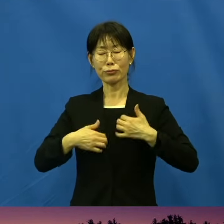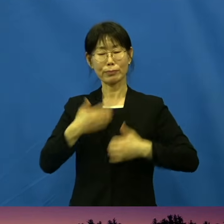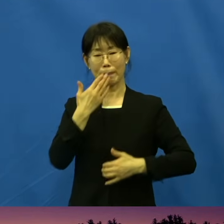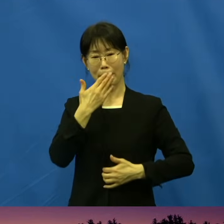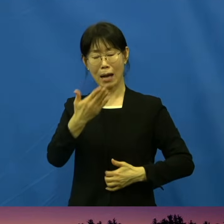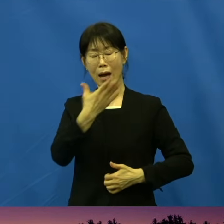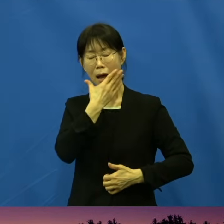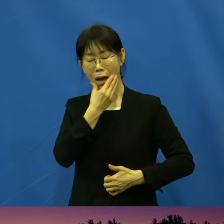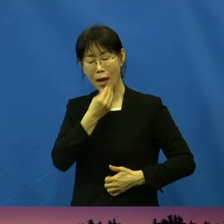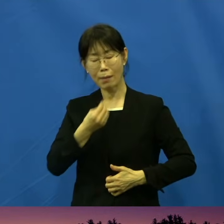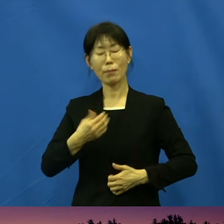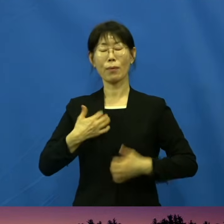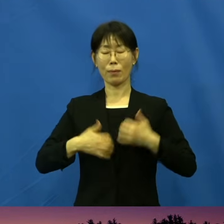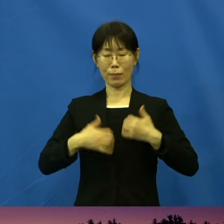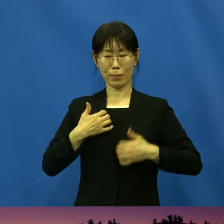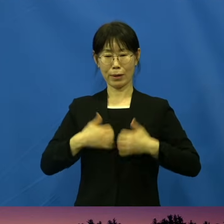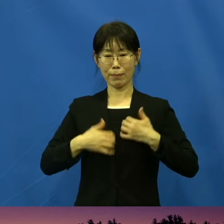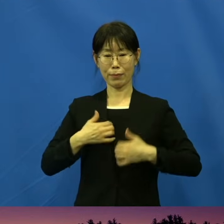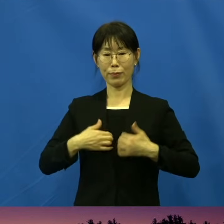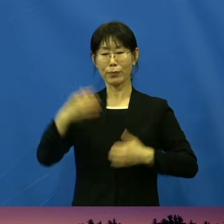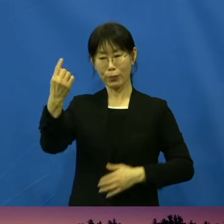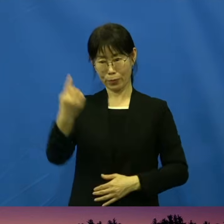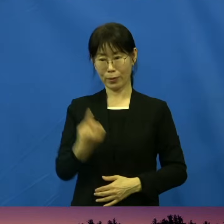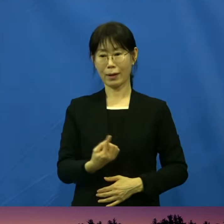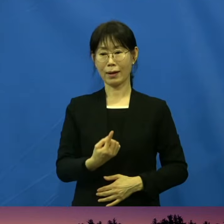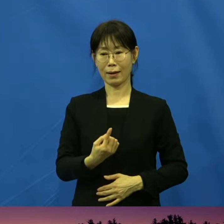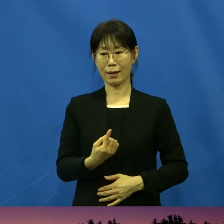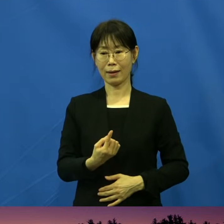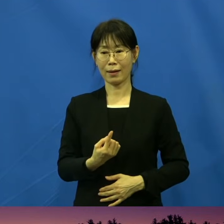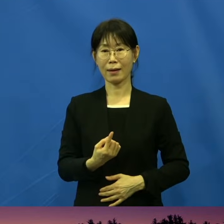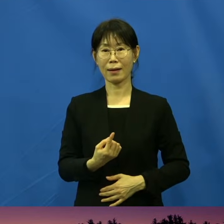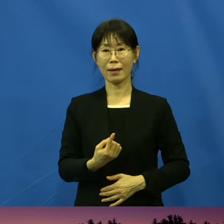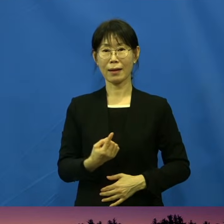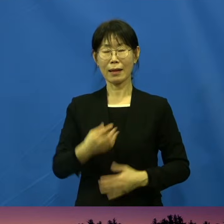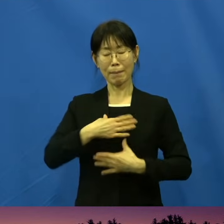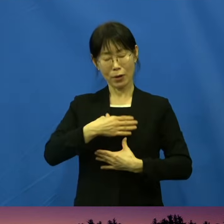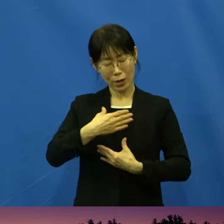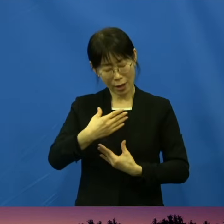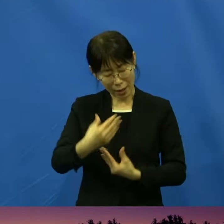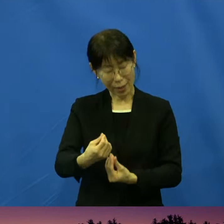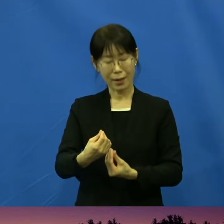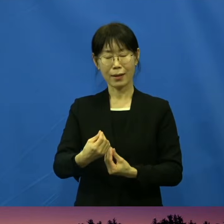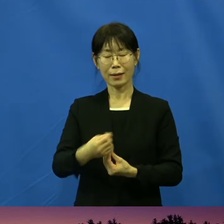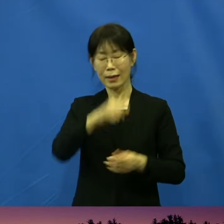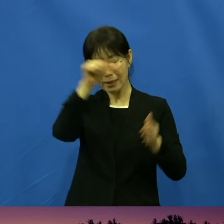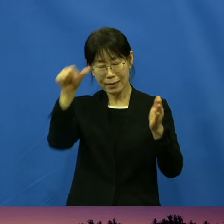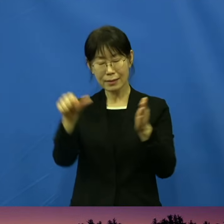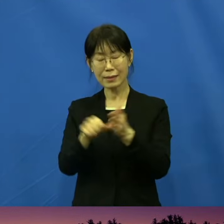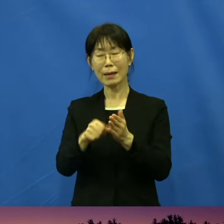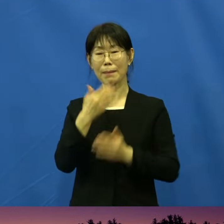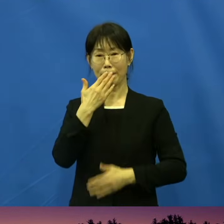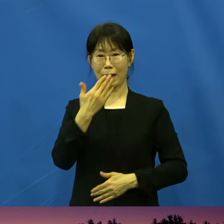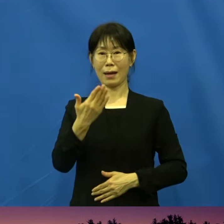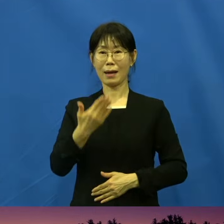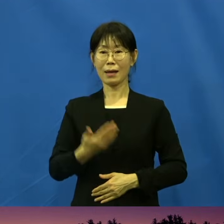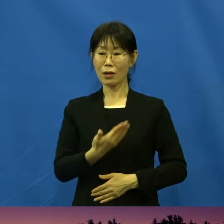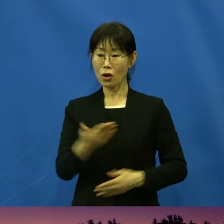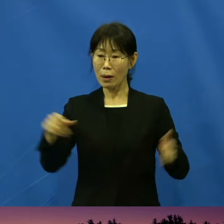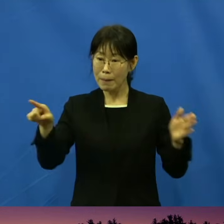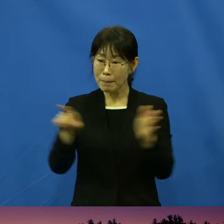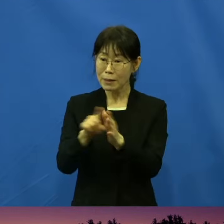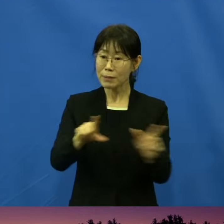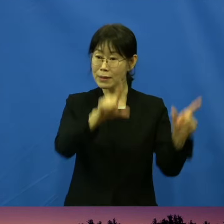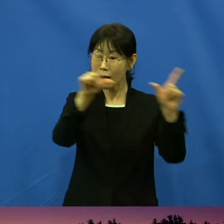그 그리스도의 평안이 더 점점 커져갈 것이고, 갈수록 더 안정감이. 여러분, 신앙생활을 하면 할수록 여러분, 우리의 삶을